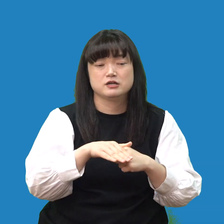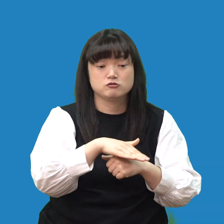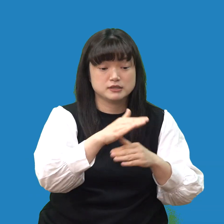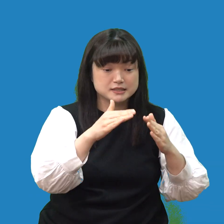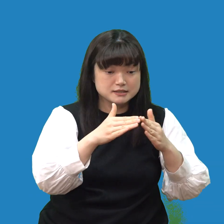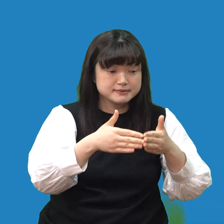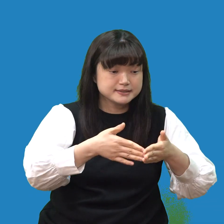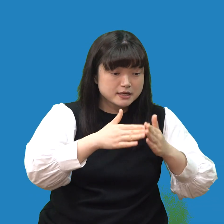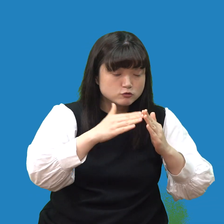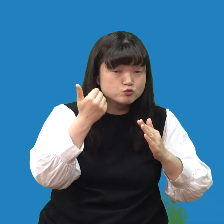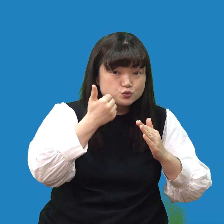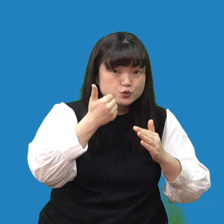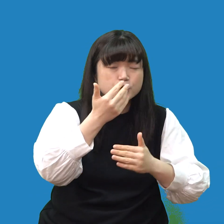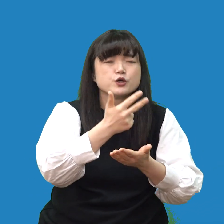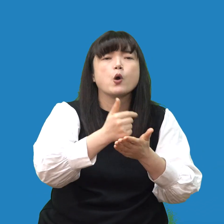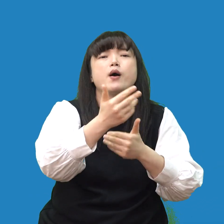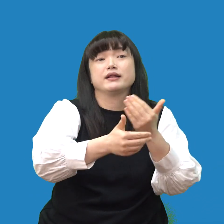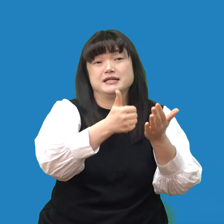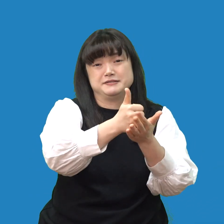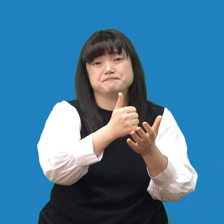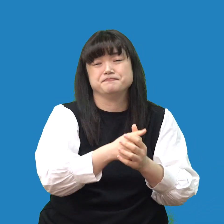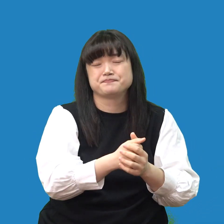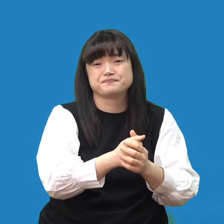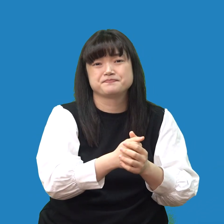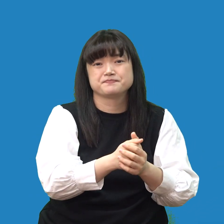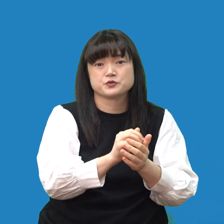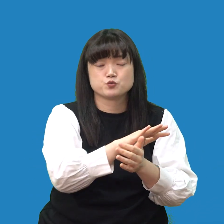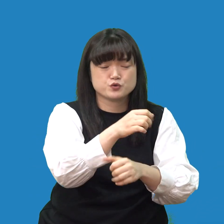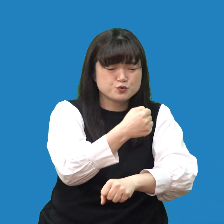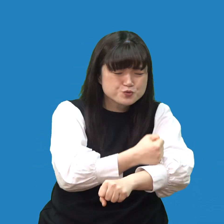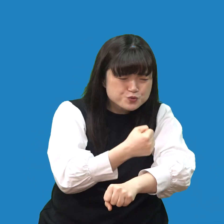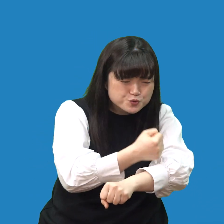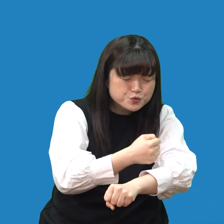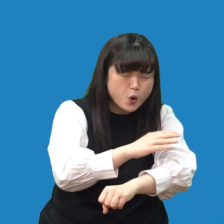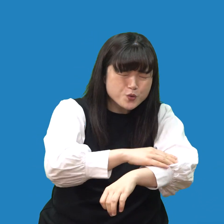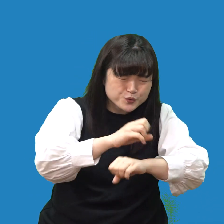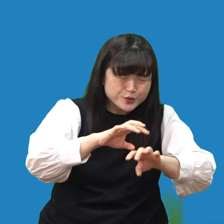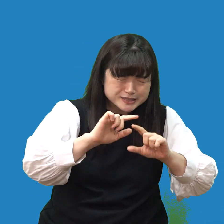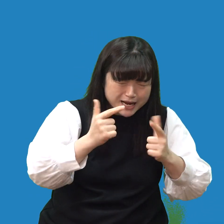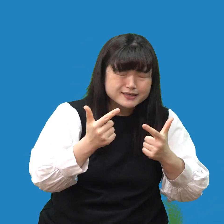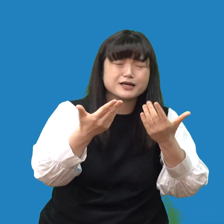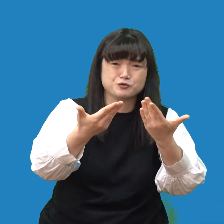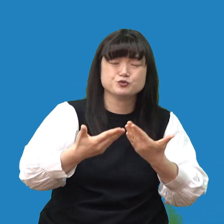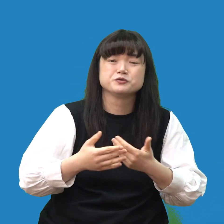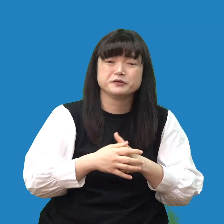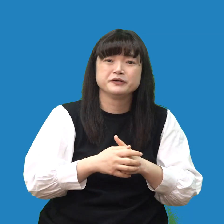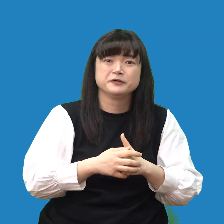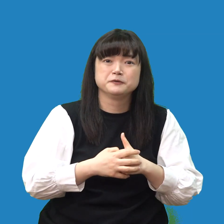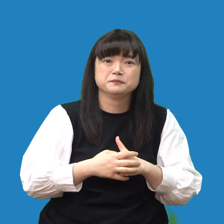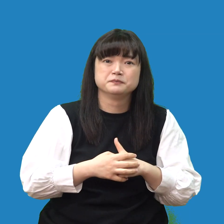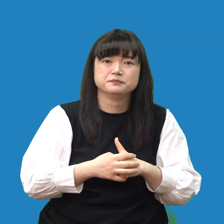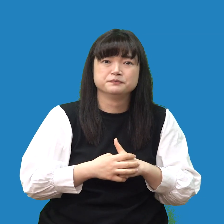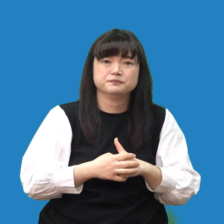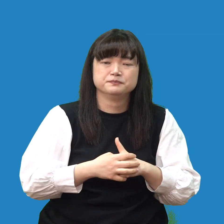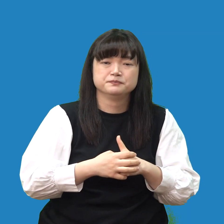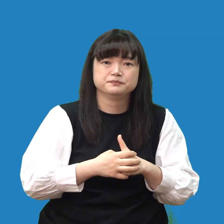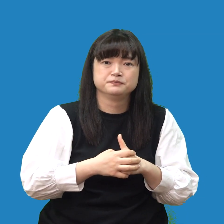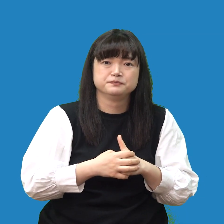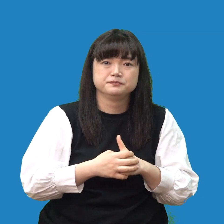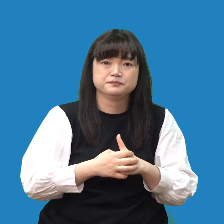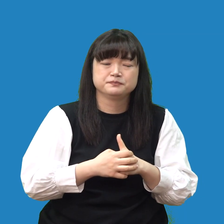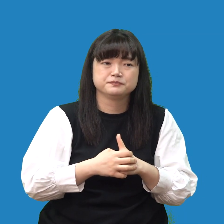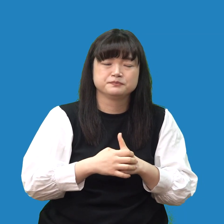집을 세우시는 분이 여호와이시기 때문에 우리의 수고를 결코 헛되지 않게 하실 것입니다.